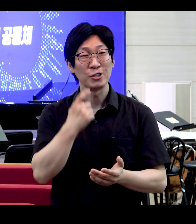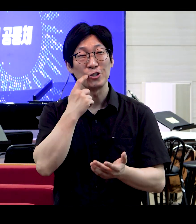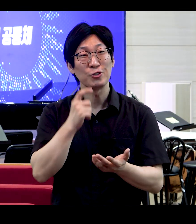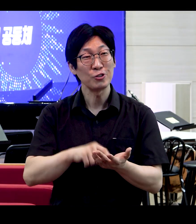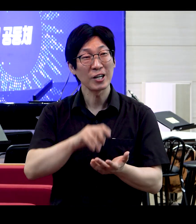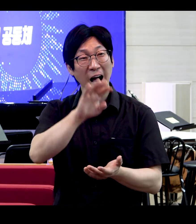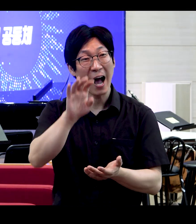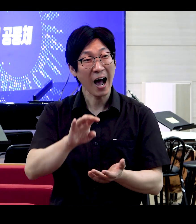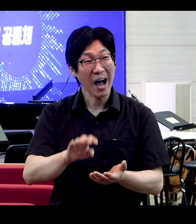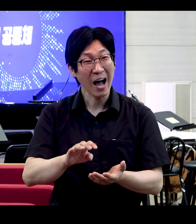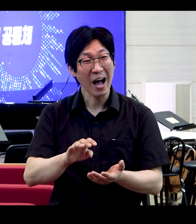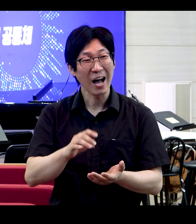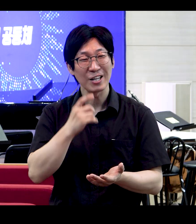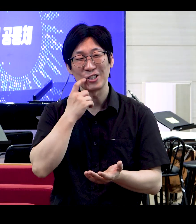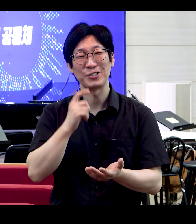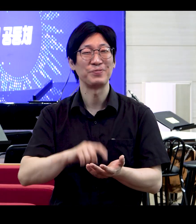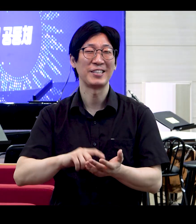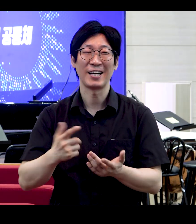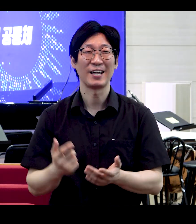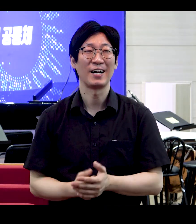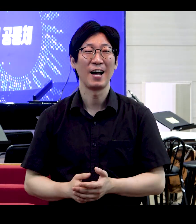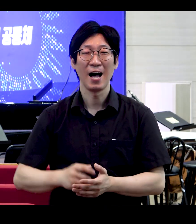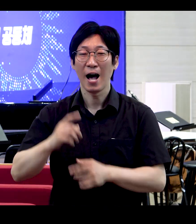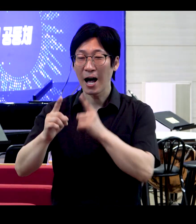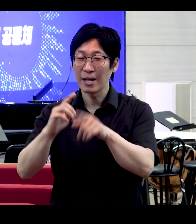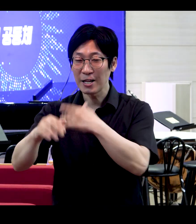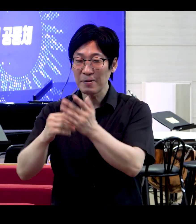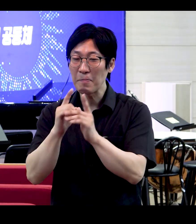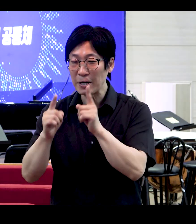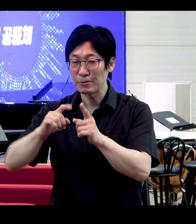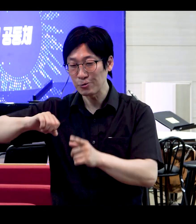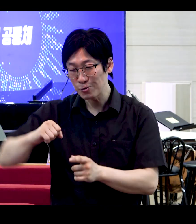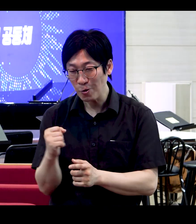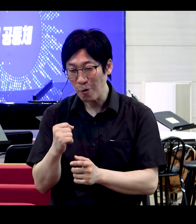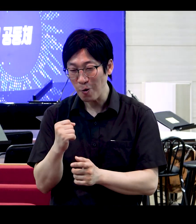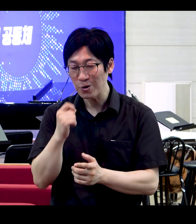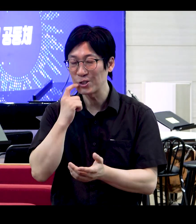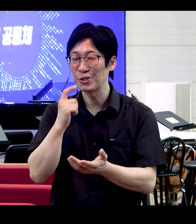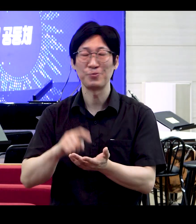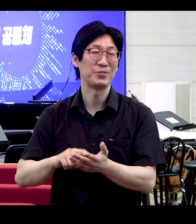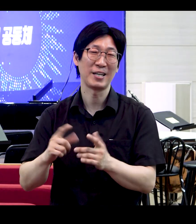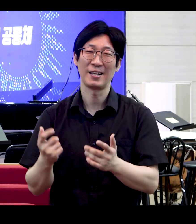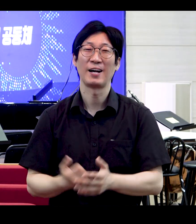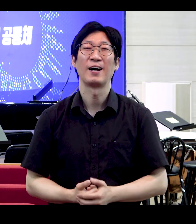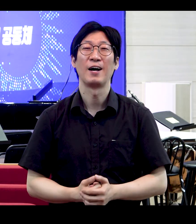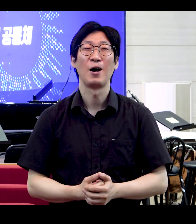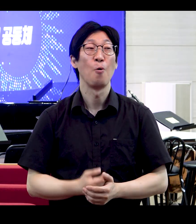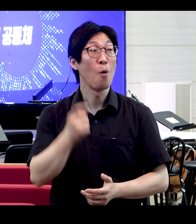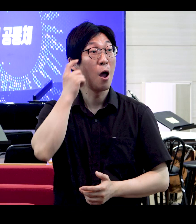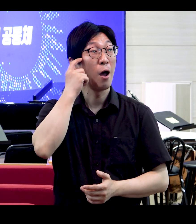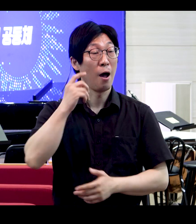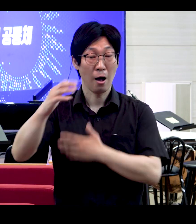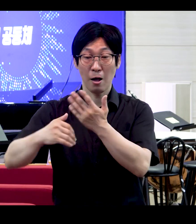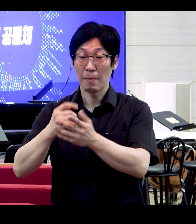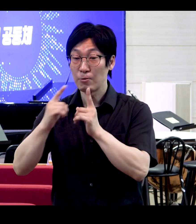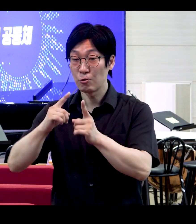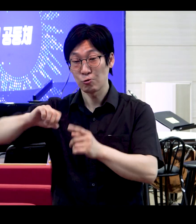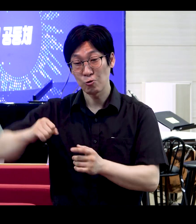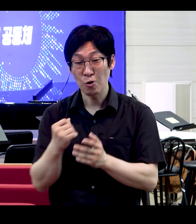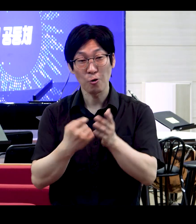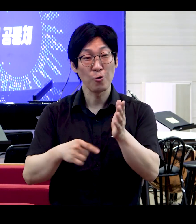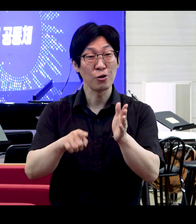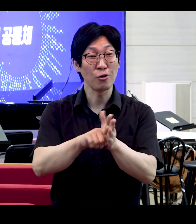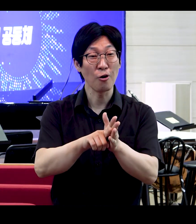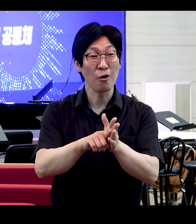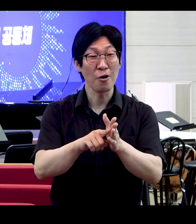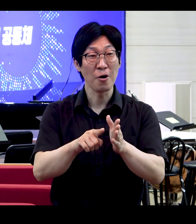않아요. 하나님 말씀에 순종한다는 것이 쉽지 않아요. 왜냐하면요, 하나님 말씀에 순종하려면 가장 먼저 어떤